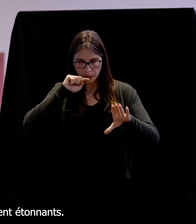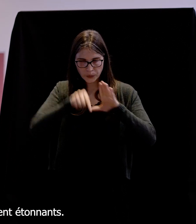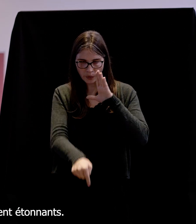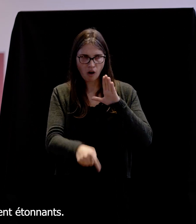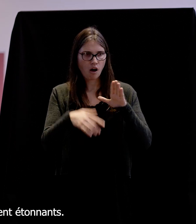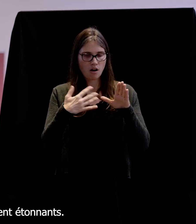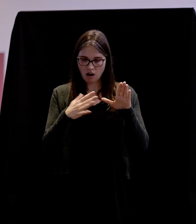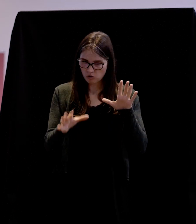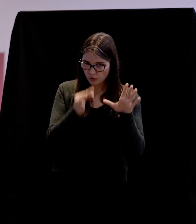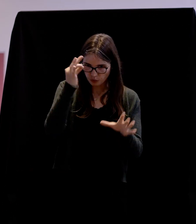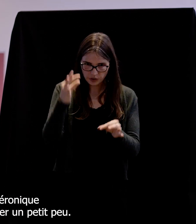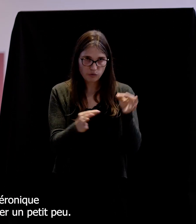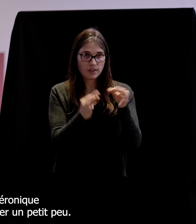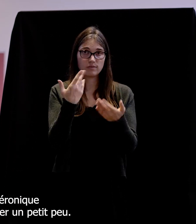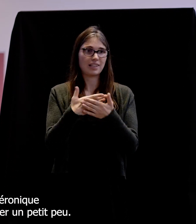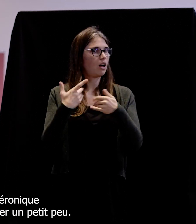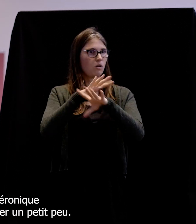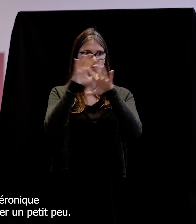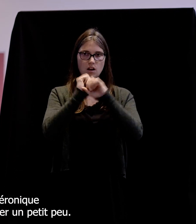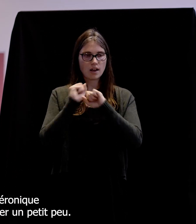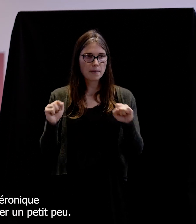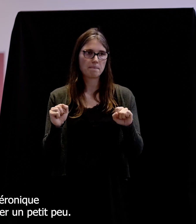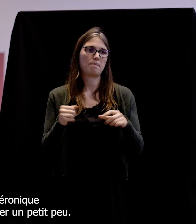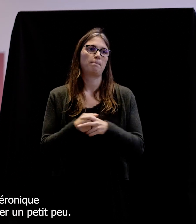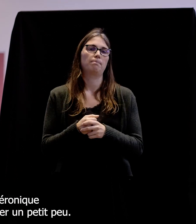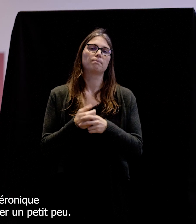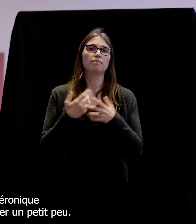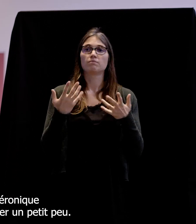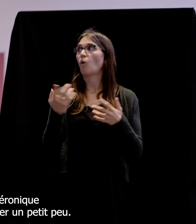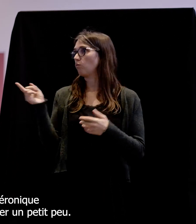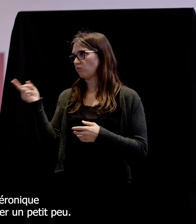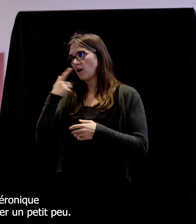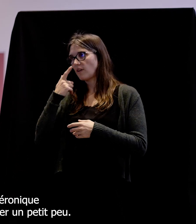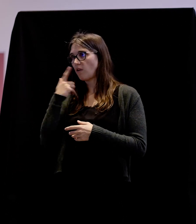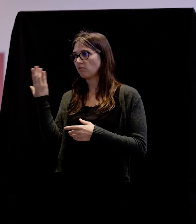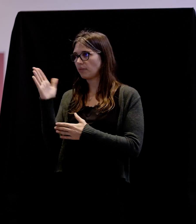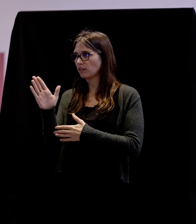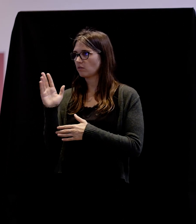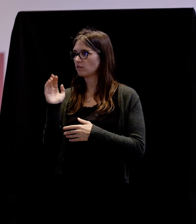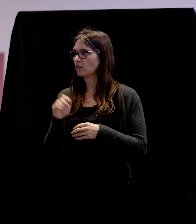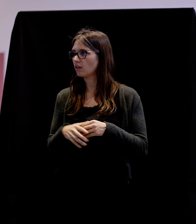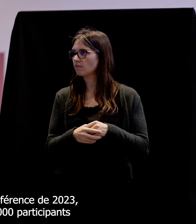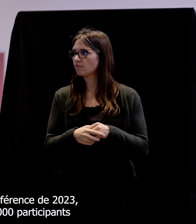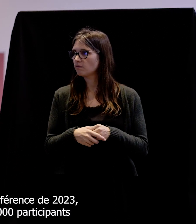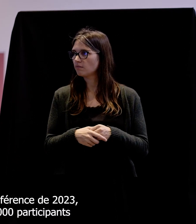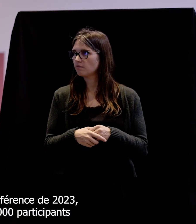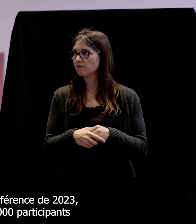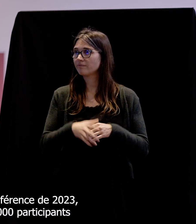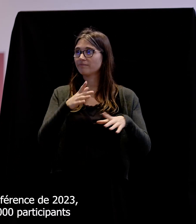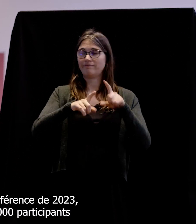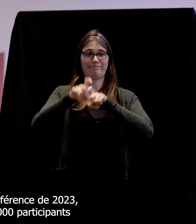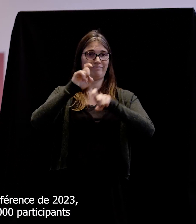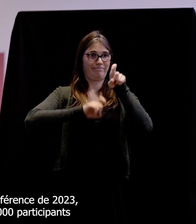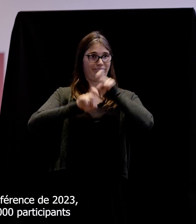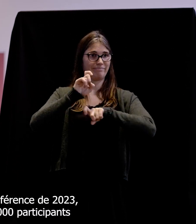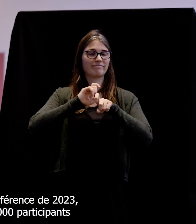absolument étonnants. Et ça sera Véronique qui va vous en parler un petit peu. Pour revenir à la